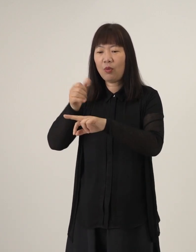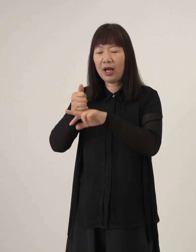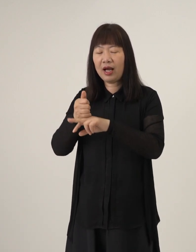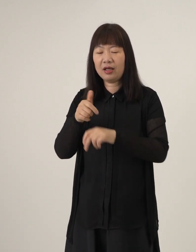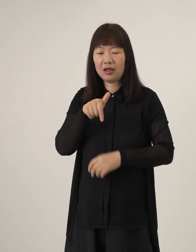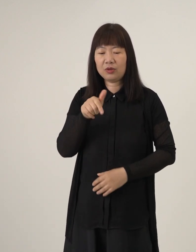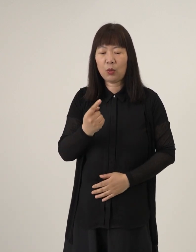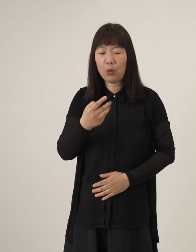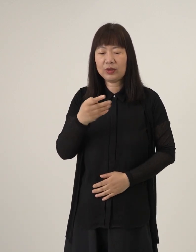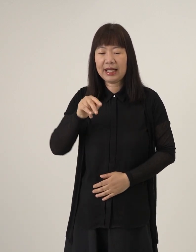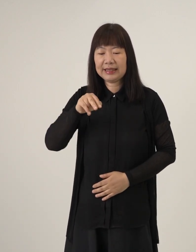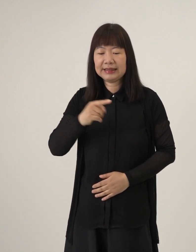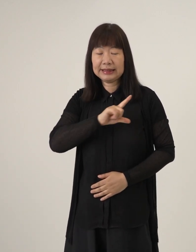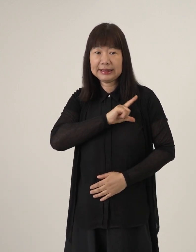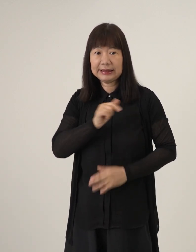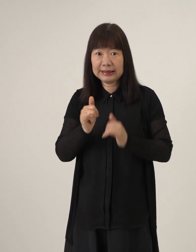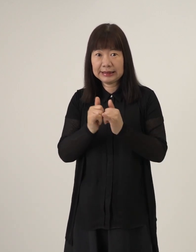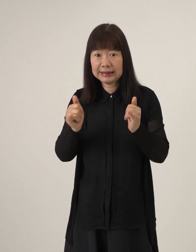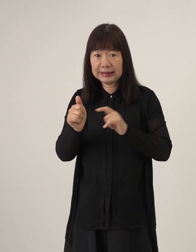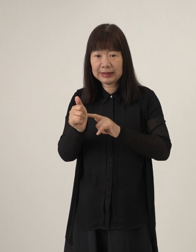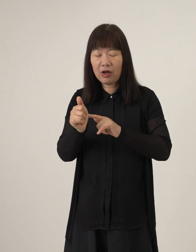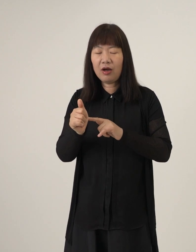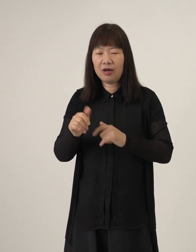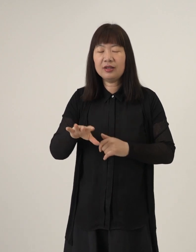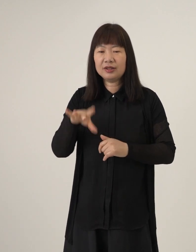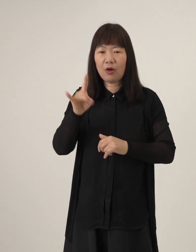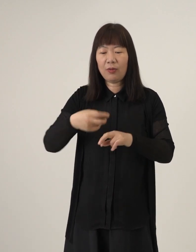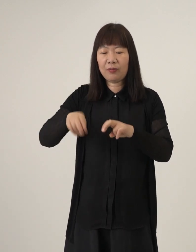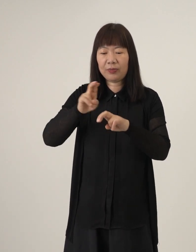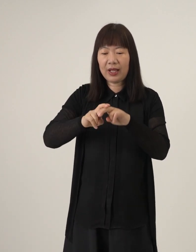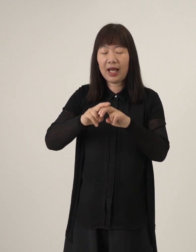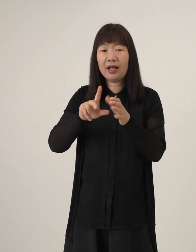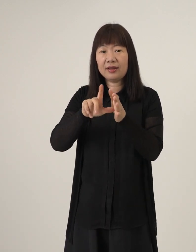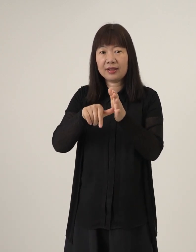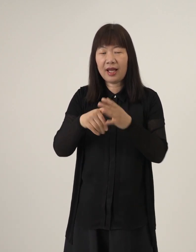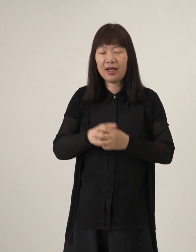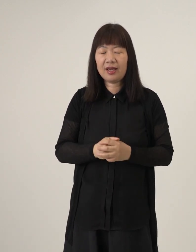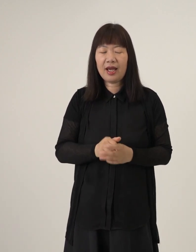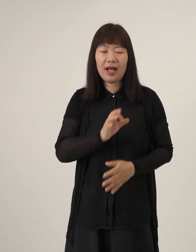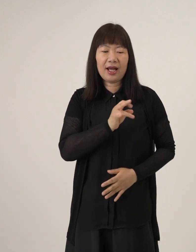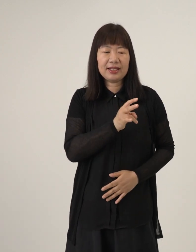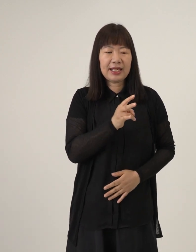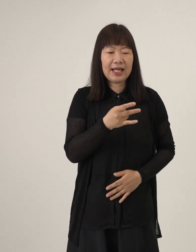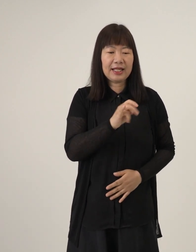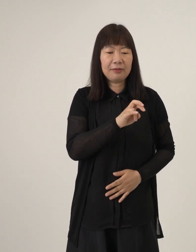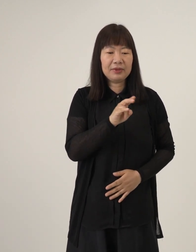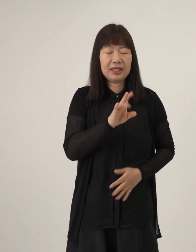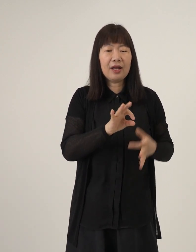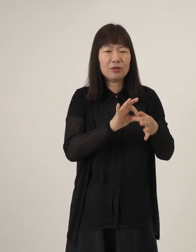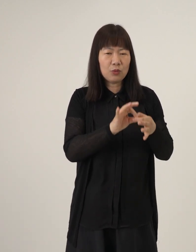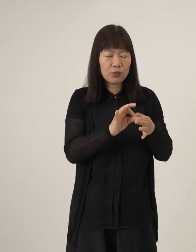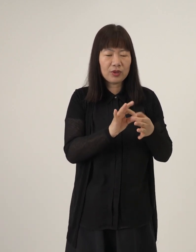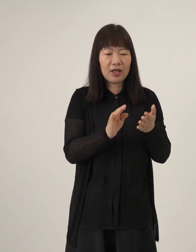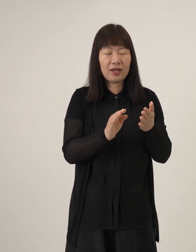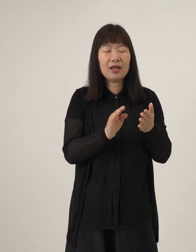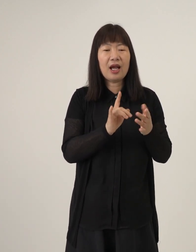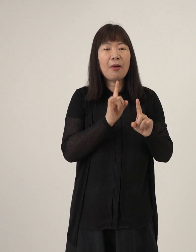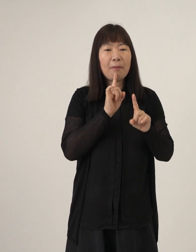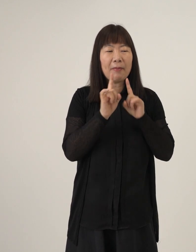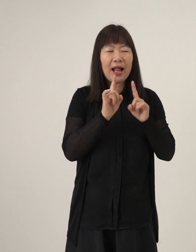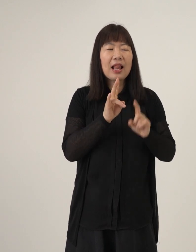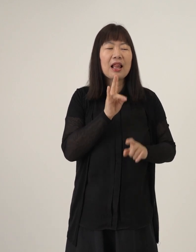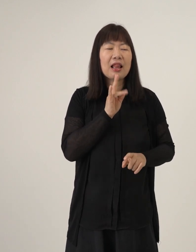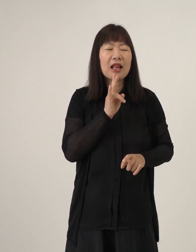여호와께서 예레미야의 입을 통하여 하신 말씀을 이루게 하시려고,